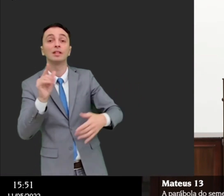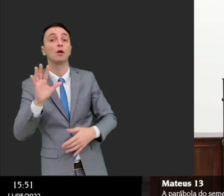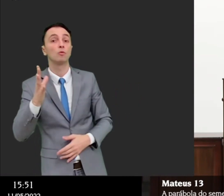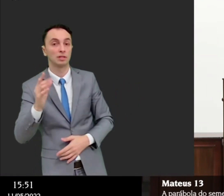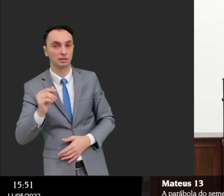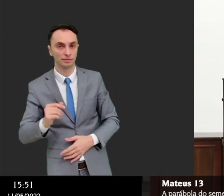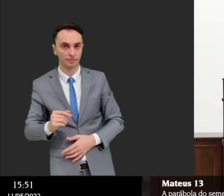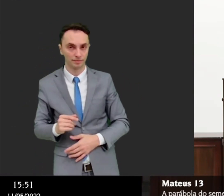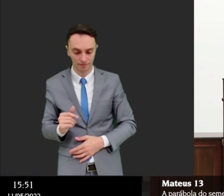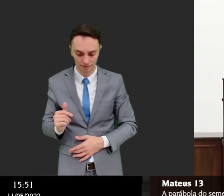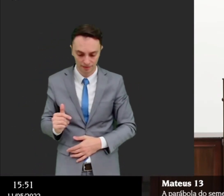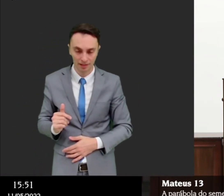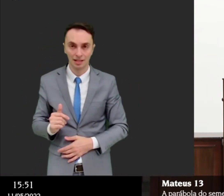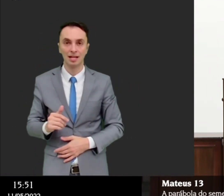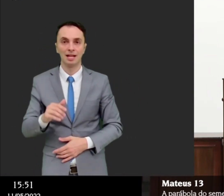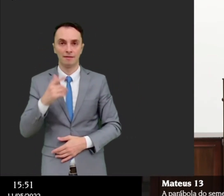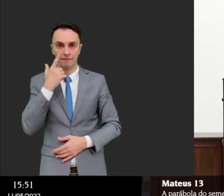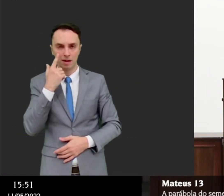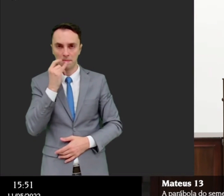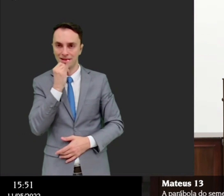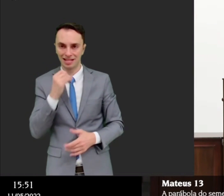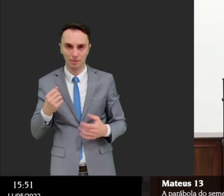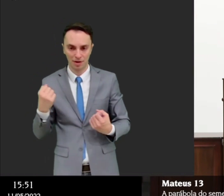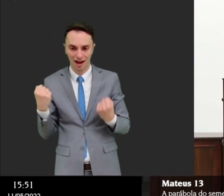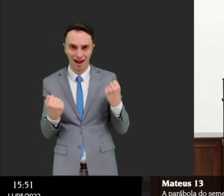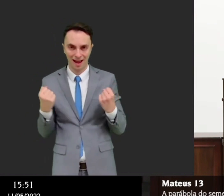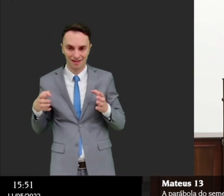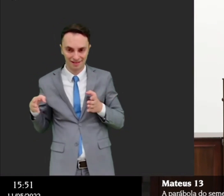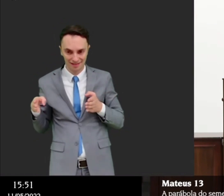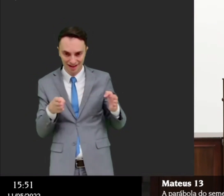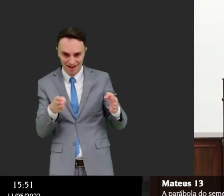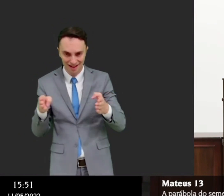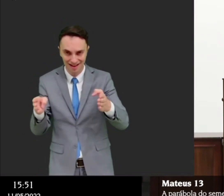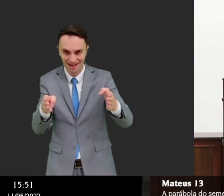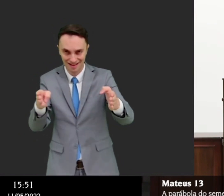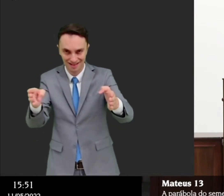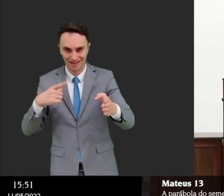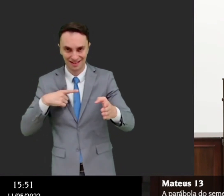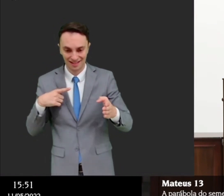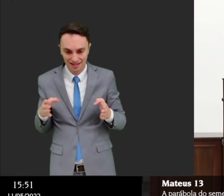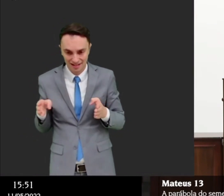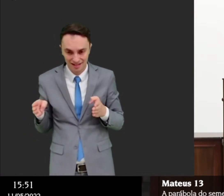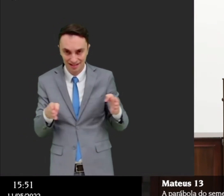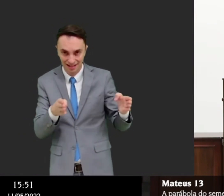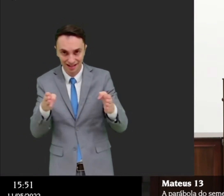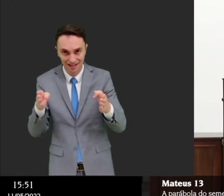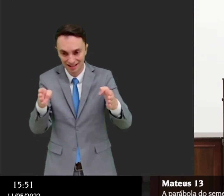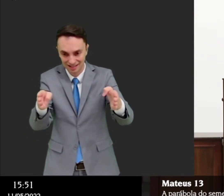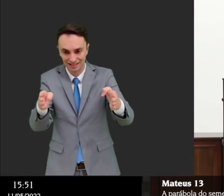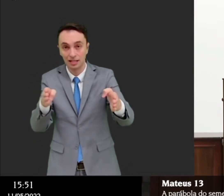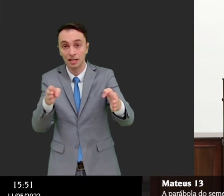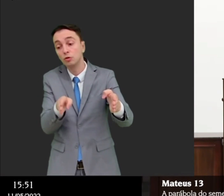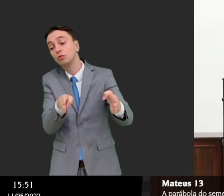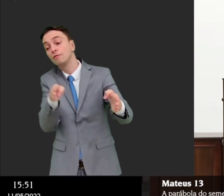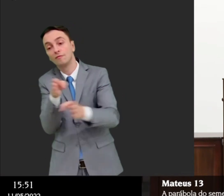ver que quase todas as estradas e picadas de fazenda tem lá o lugar onde as pombas vão procurar o